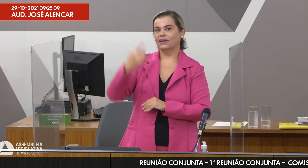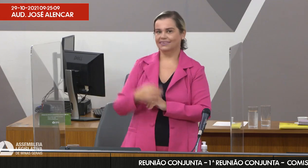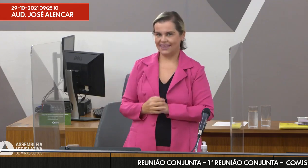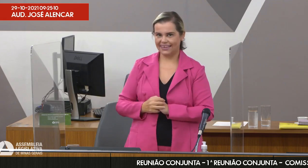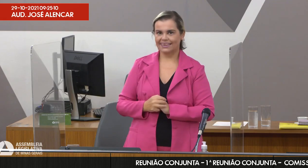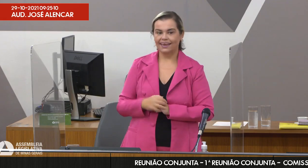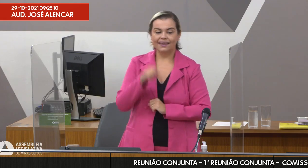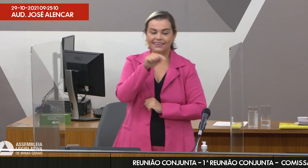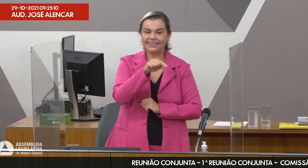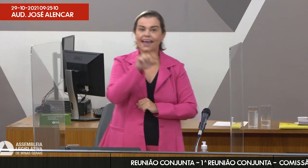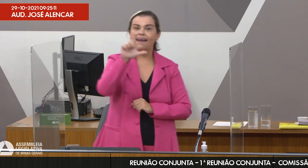sociedade.